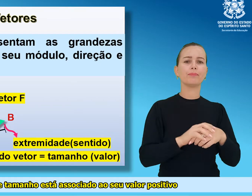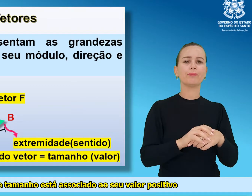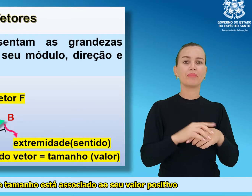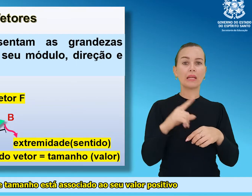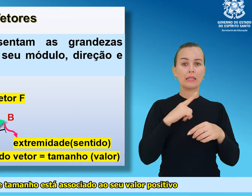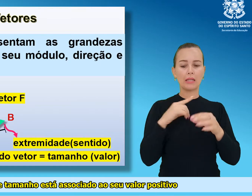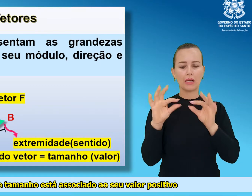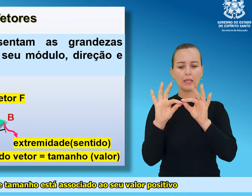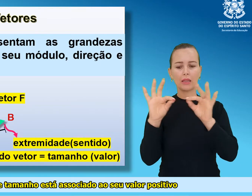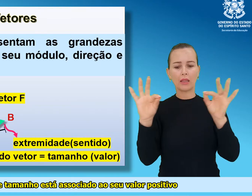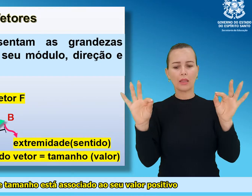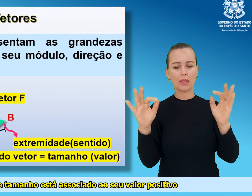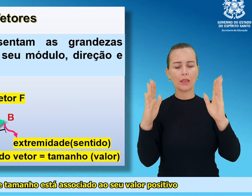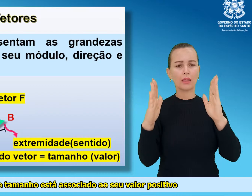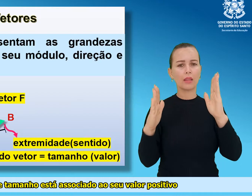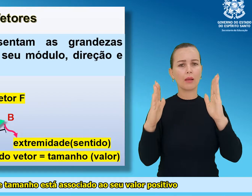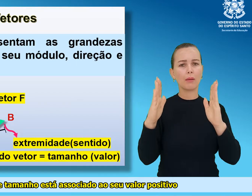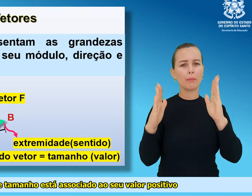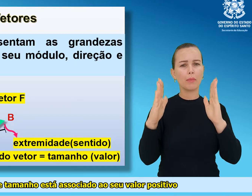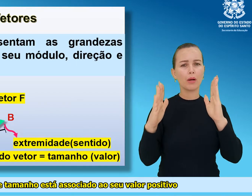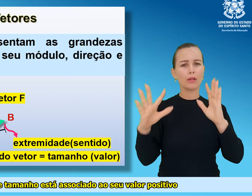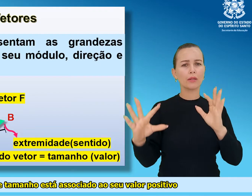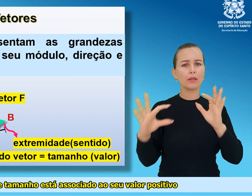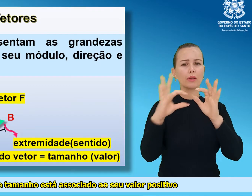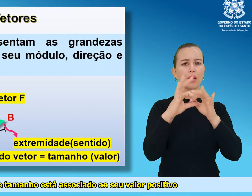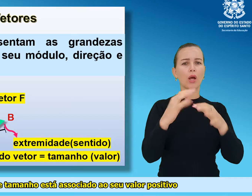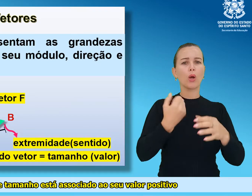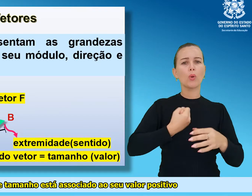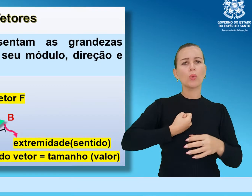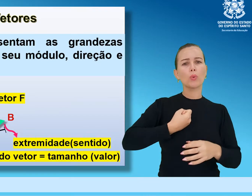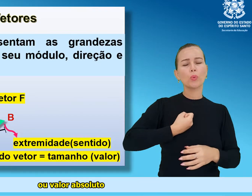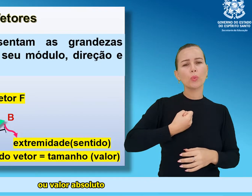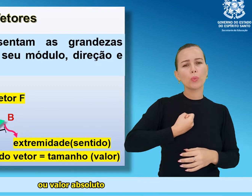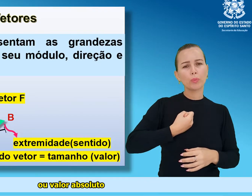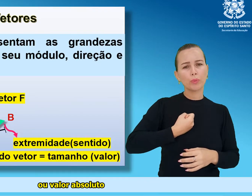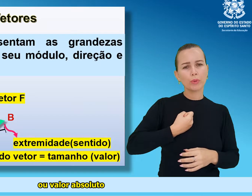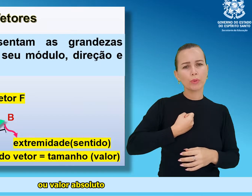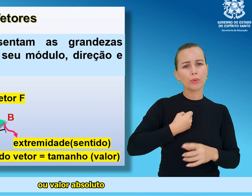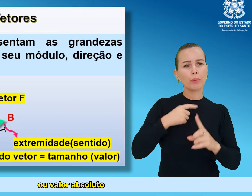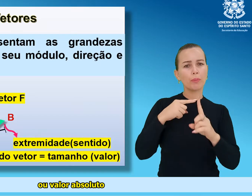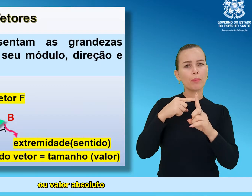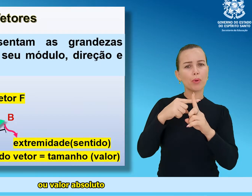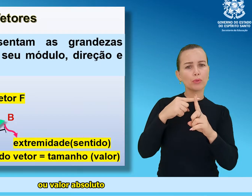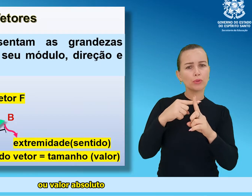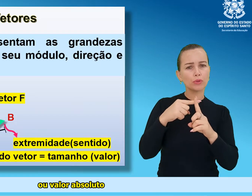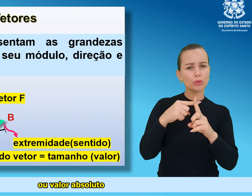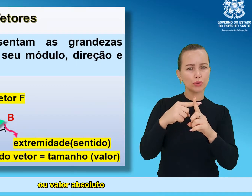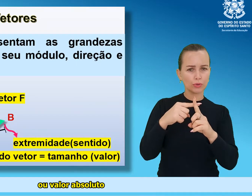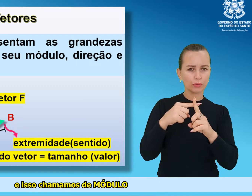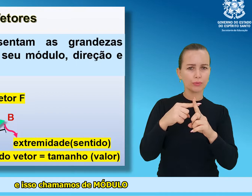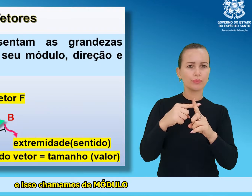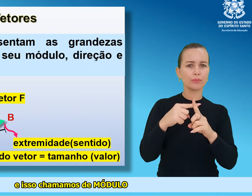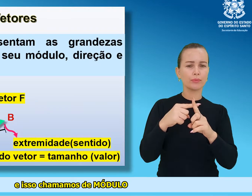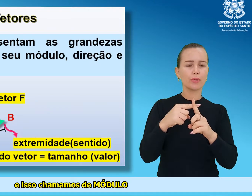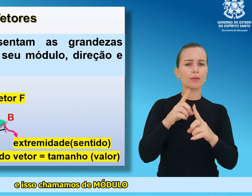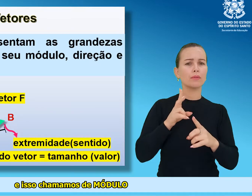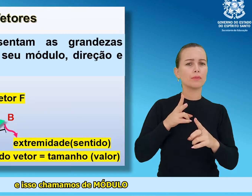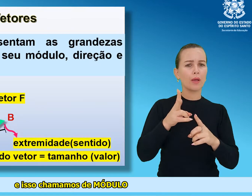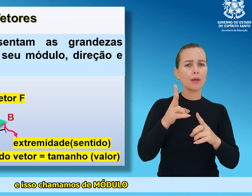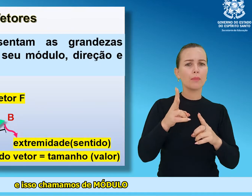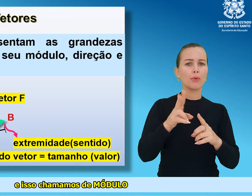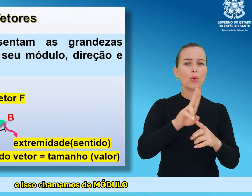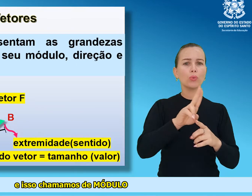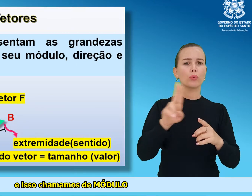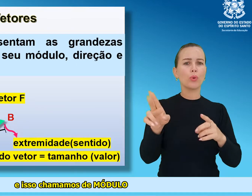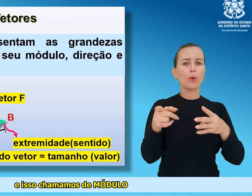este tamanho está associado ao seu valor positivo, ou valor absoluto, e isso chamamos